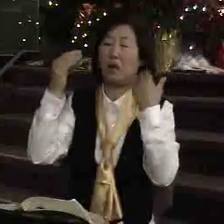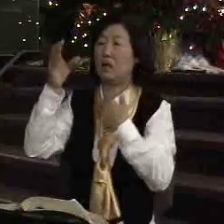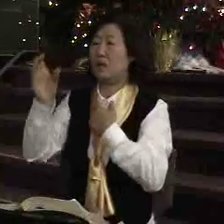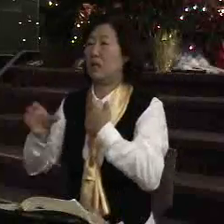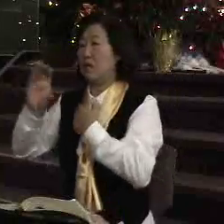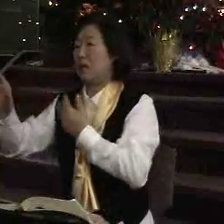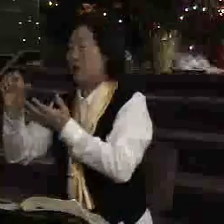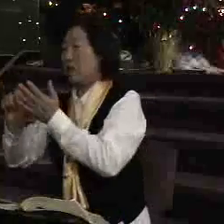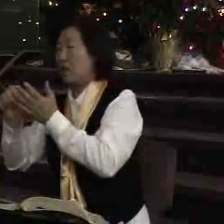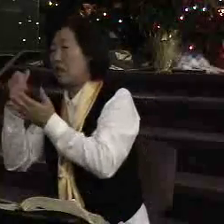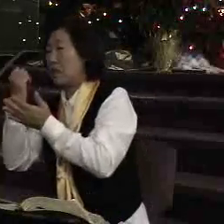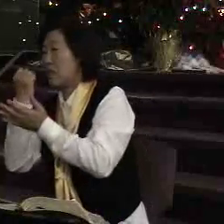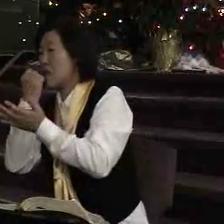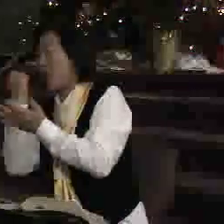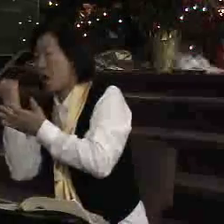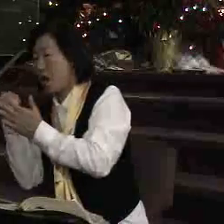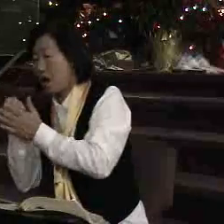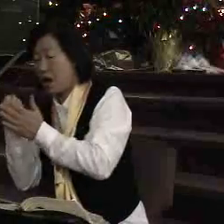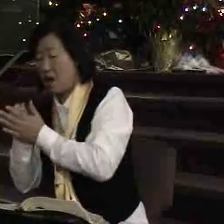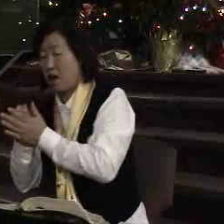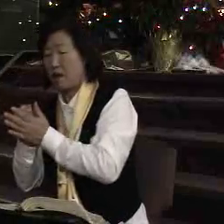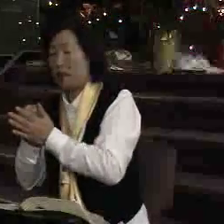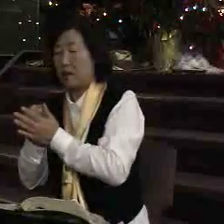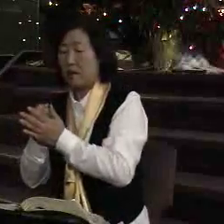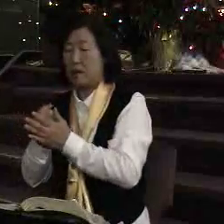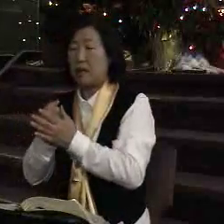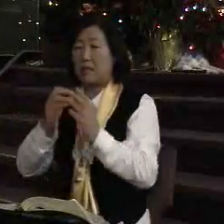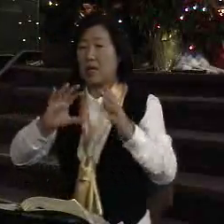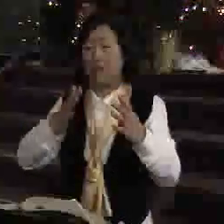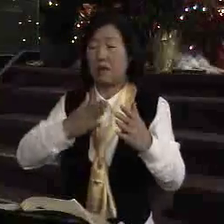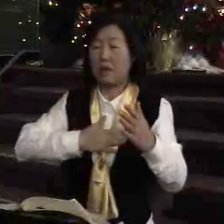못 박았고, 세상은 나를 향하여 십자가에 못 박았다.